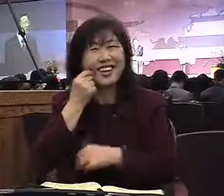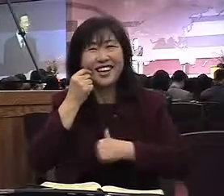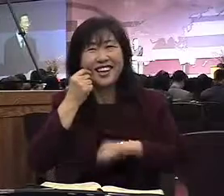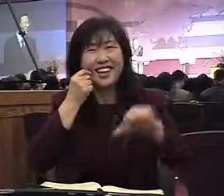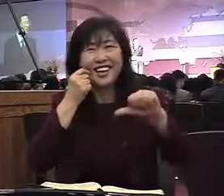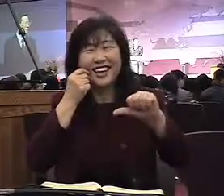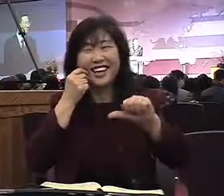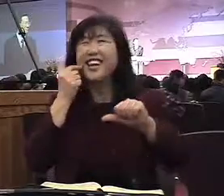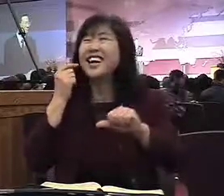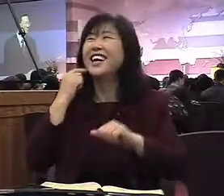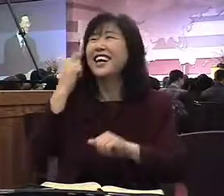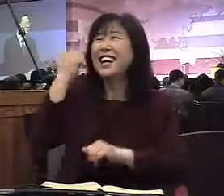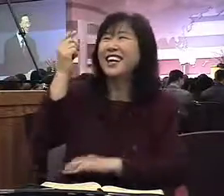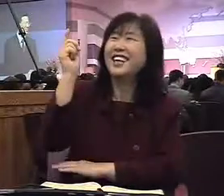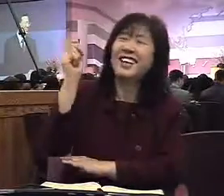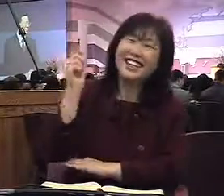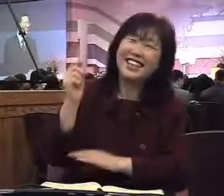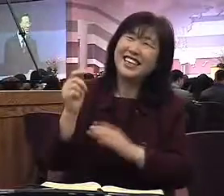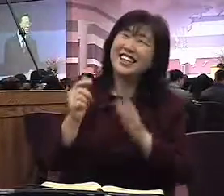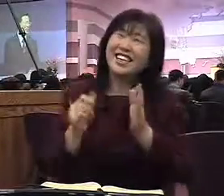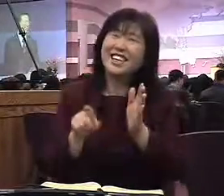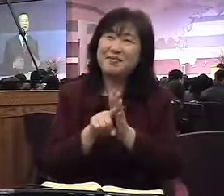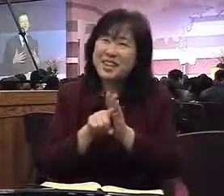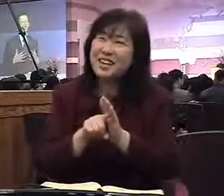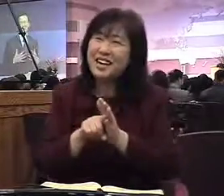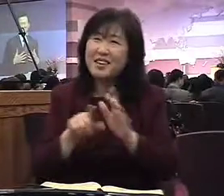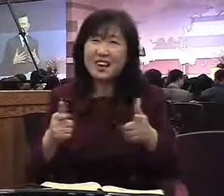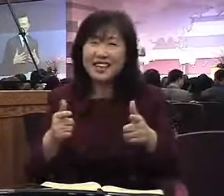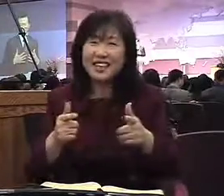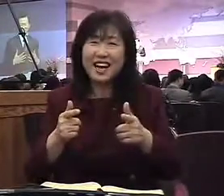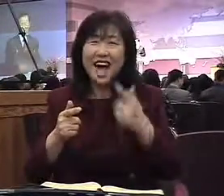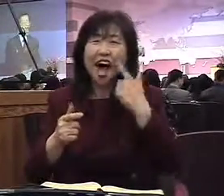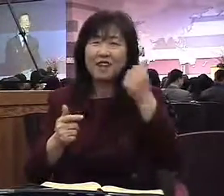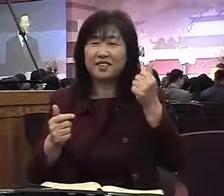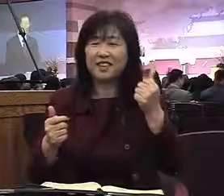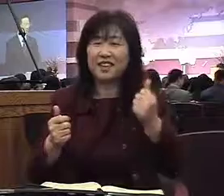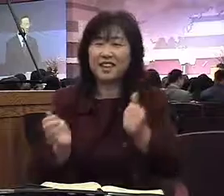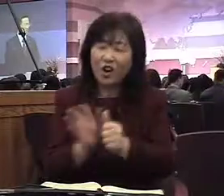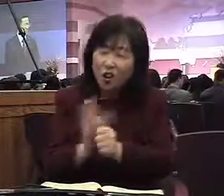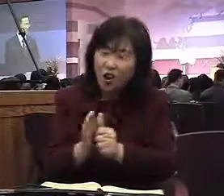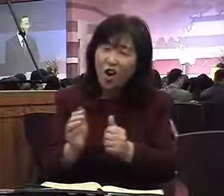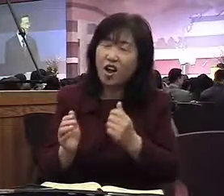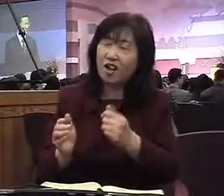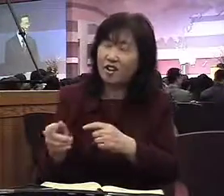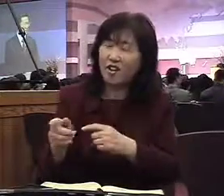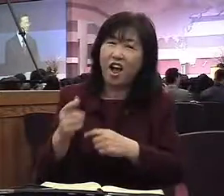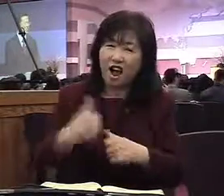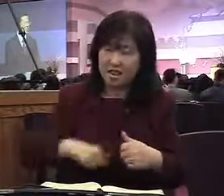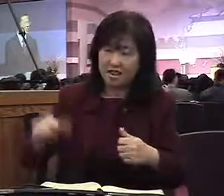믿거나 말거나. 얼마나 저한테 그게 크게 격려가 되는지.